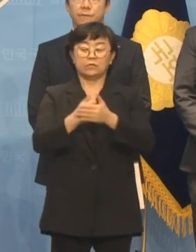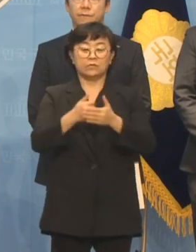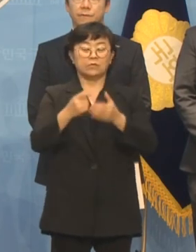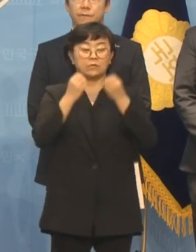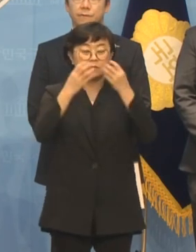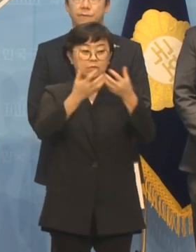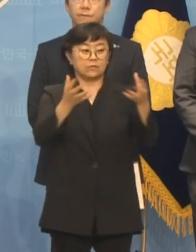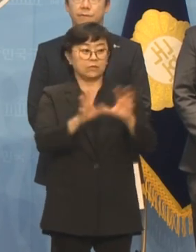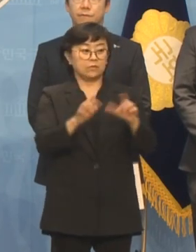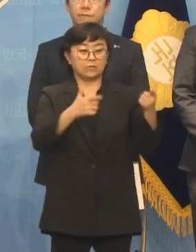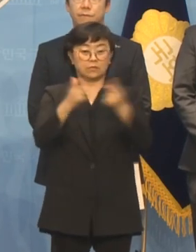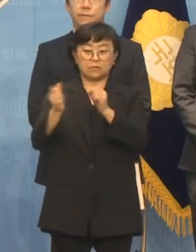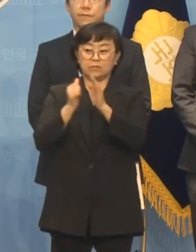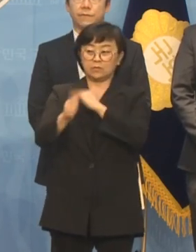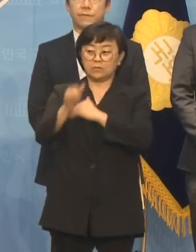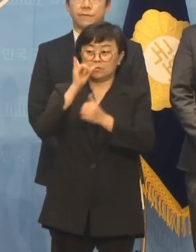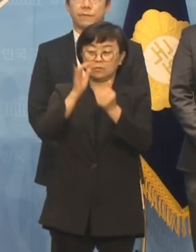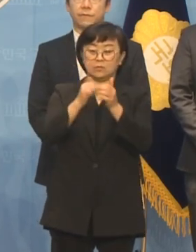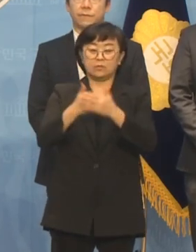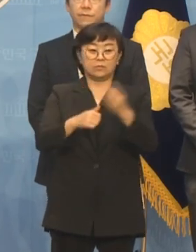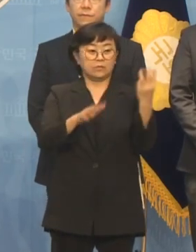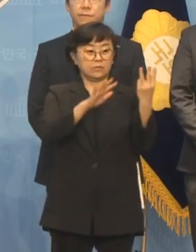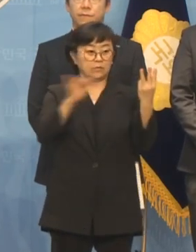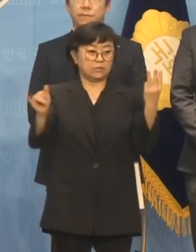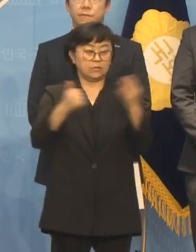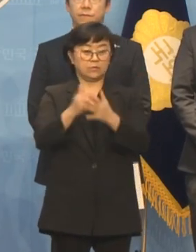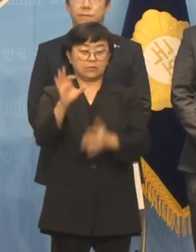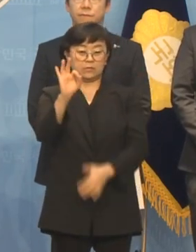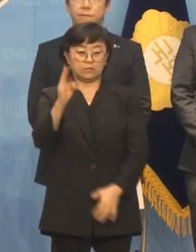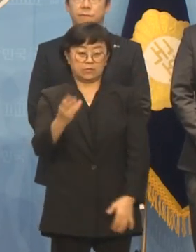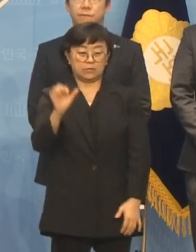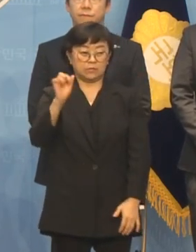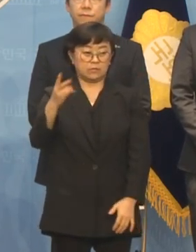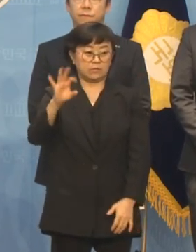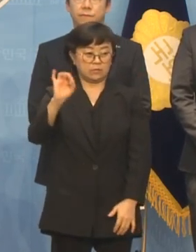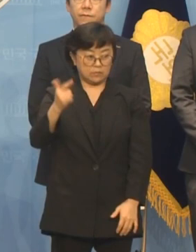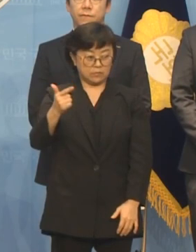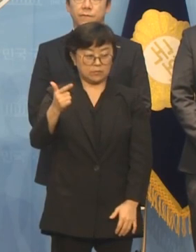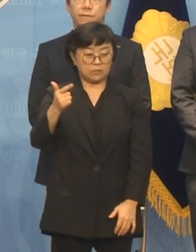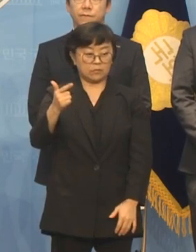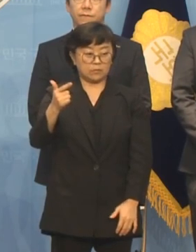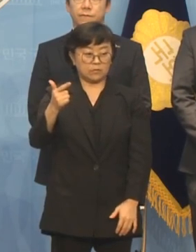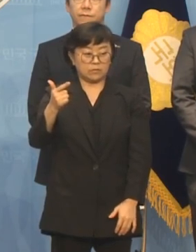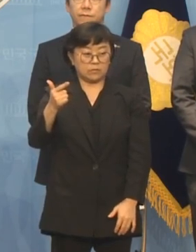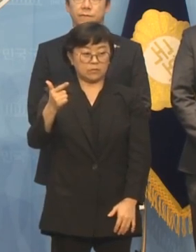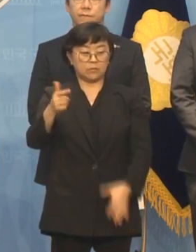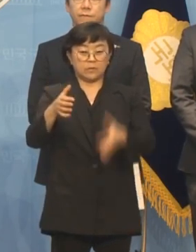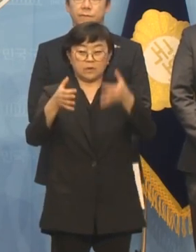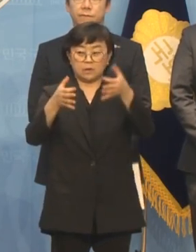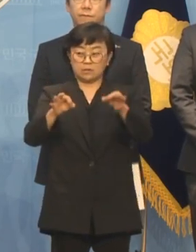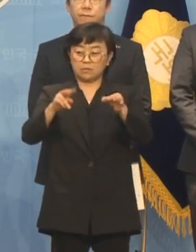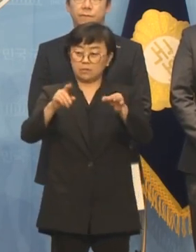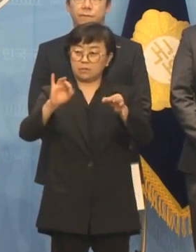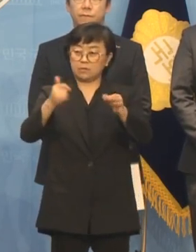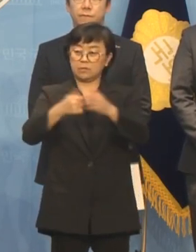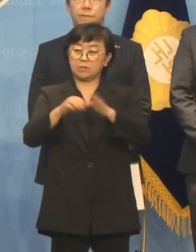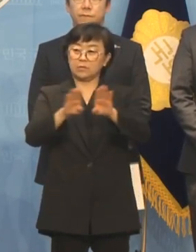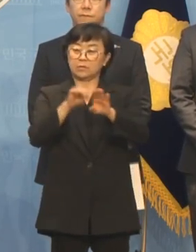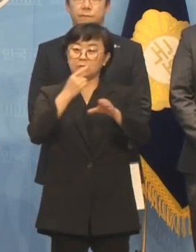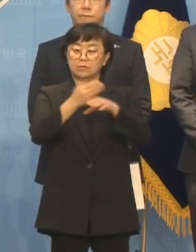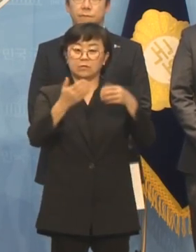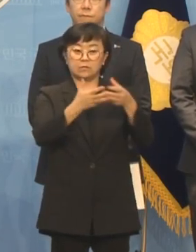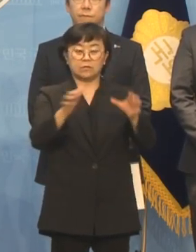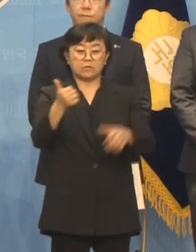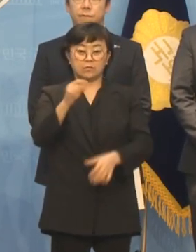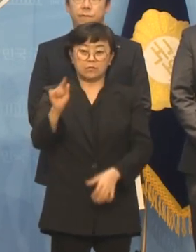개혁연합신당 공동대표를 맡고 있는 세 분, 용혜인 기본소득당 상임대표, 그리고 김상균 열린민주당 대표,